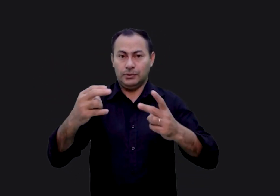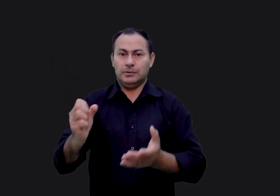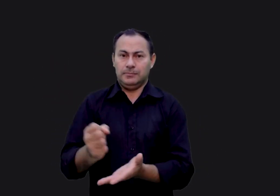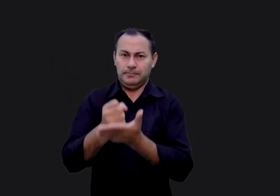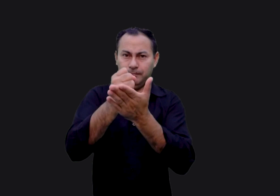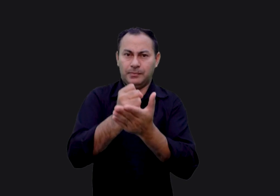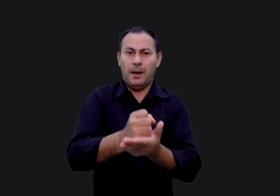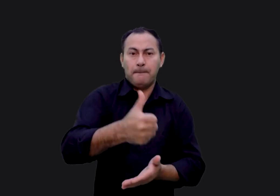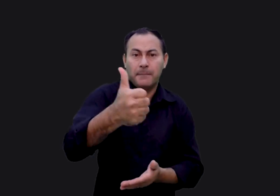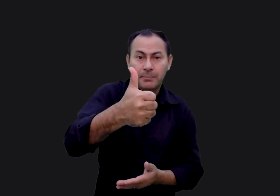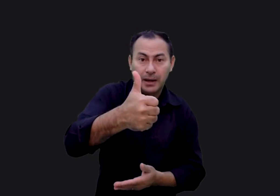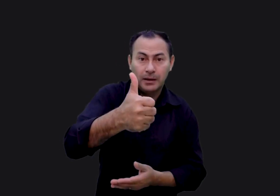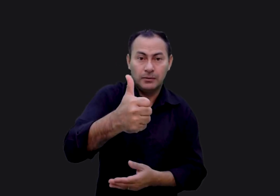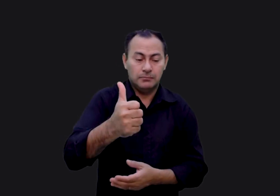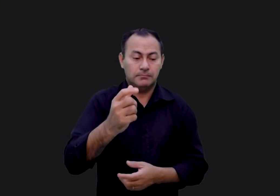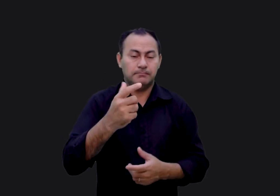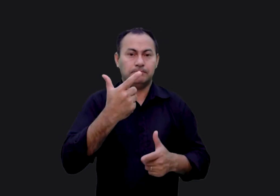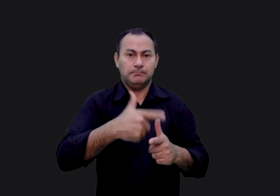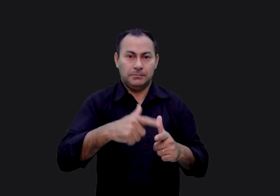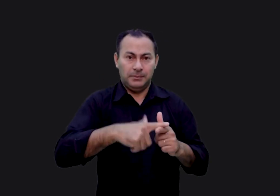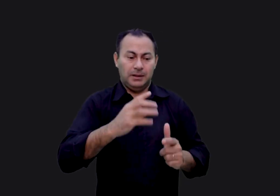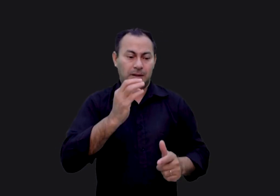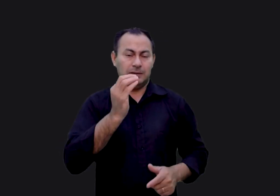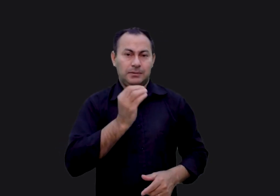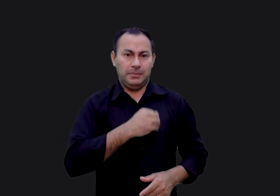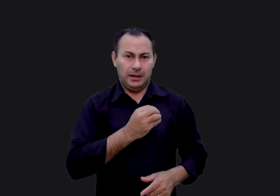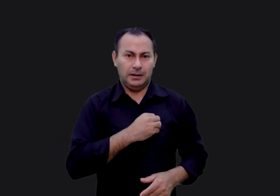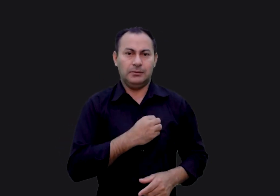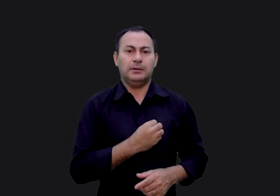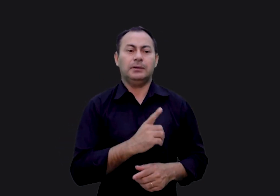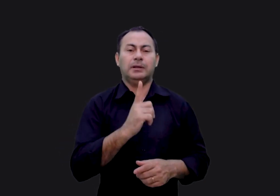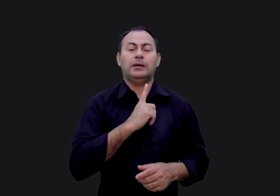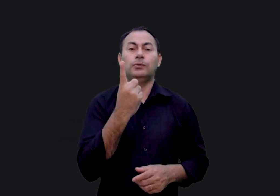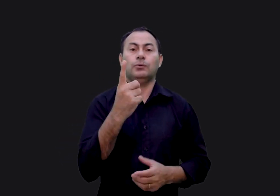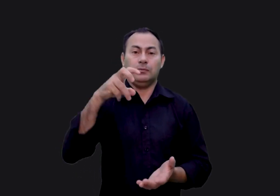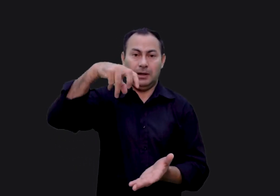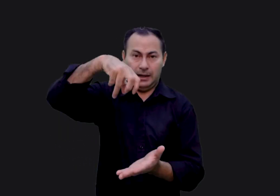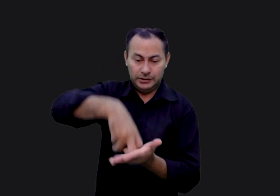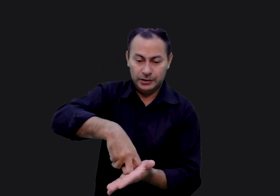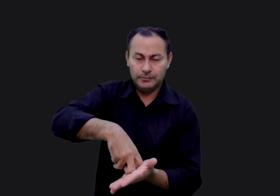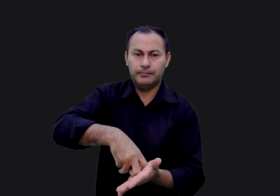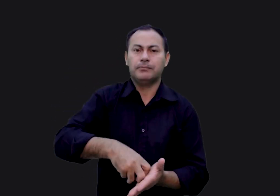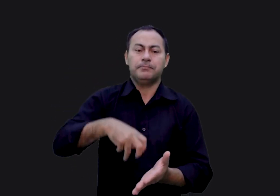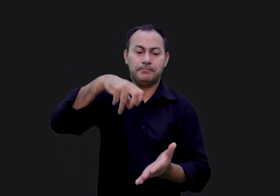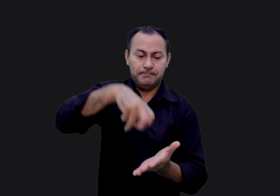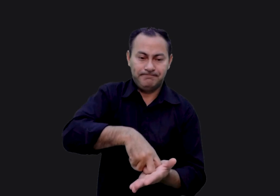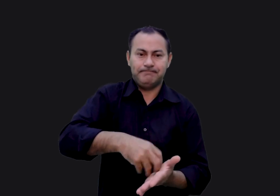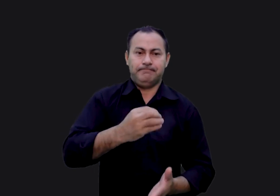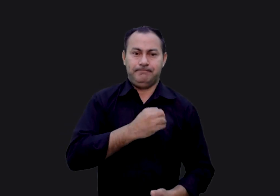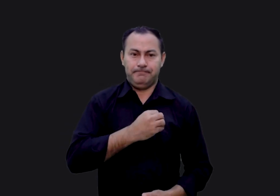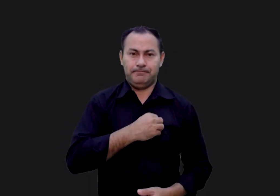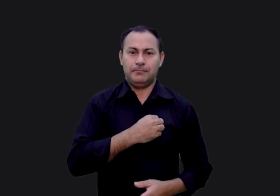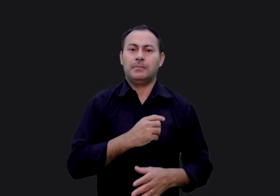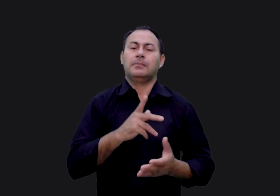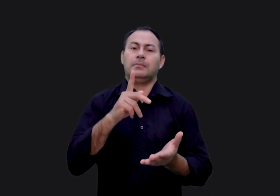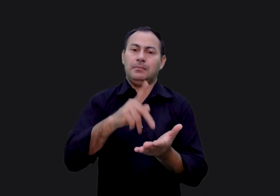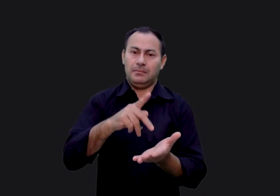salvação. O primeiro fator do pecado é que o pecado tem um castigo. O castigo do pecado é uma das